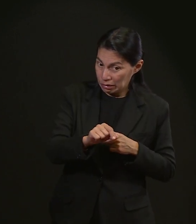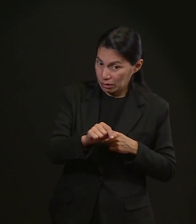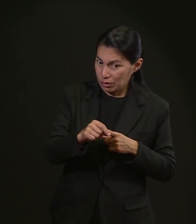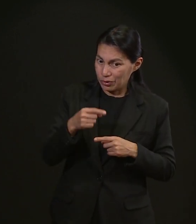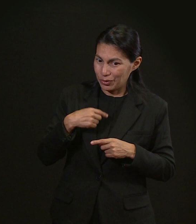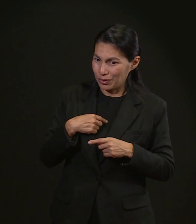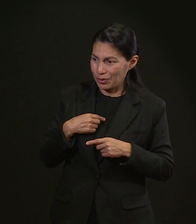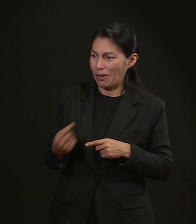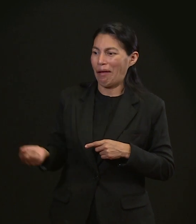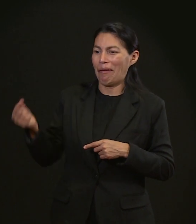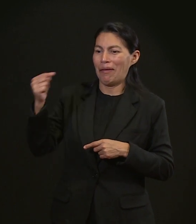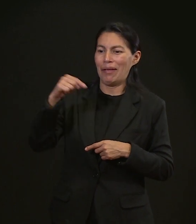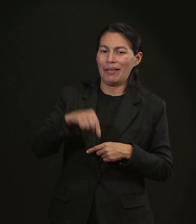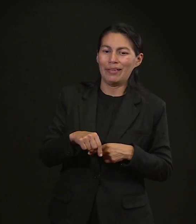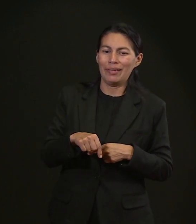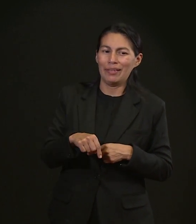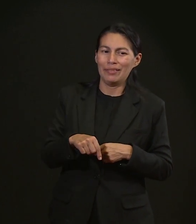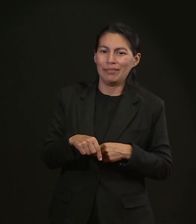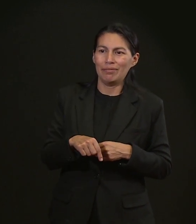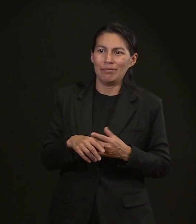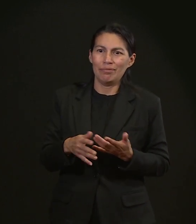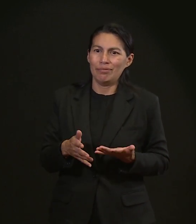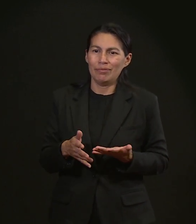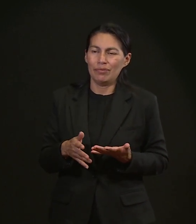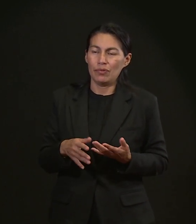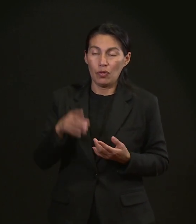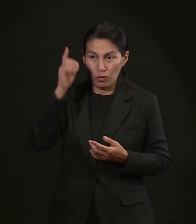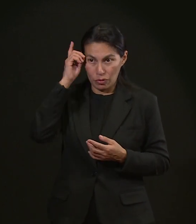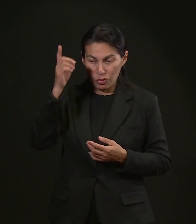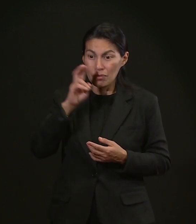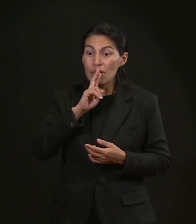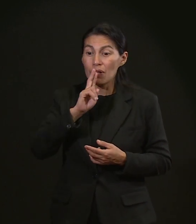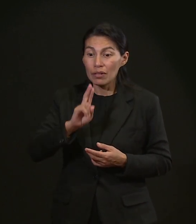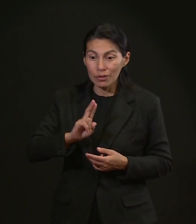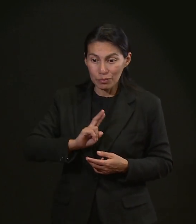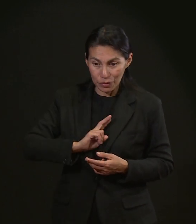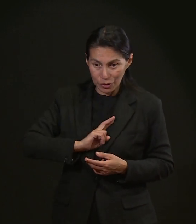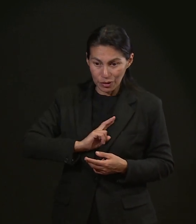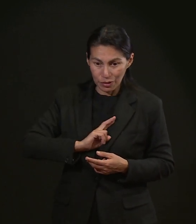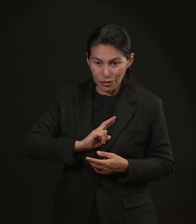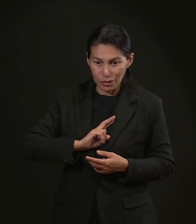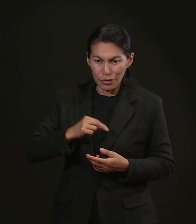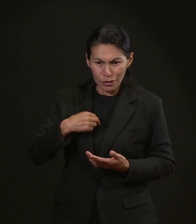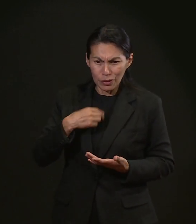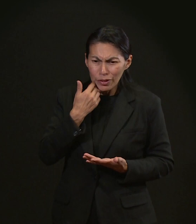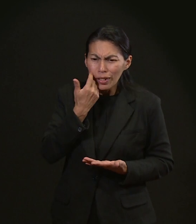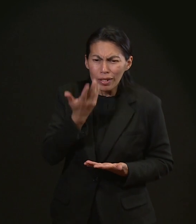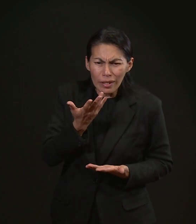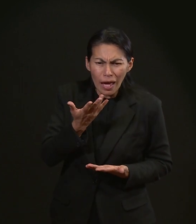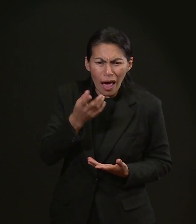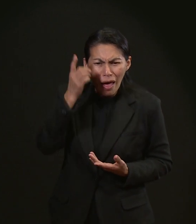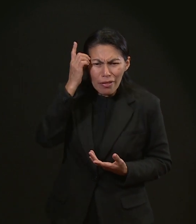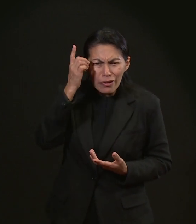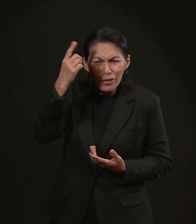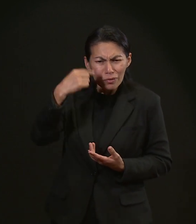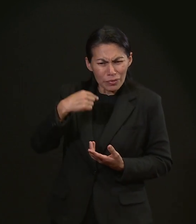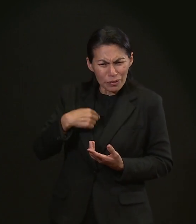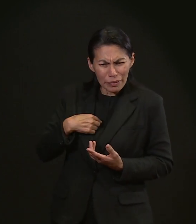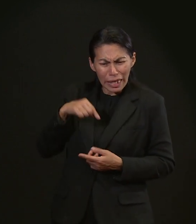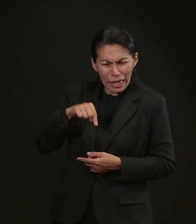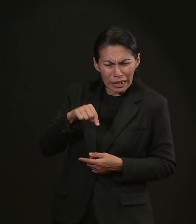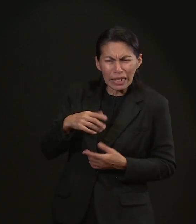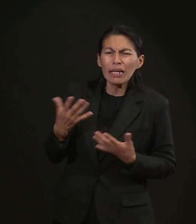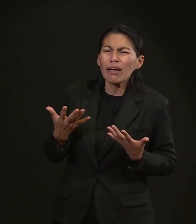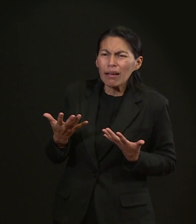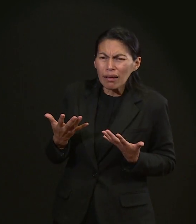porque no era nada más venirme a ver que no era ya una respuesta que ellos me había dado entonces yo quería saber que tenía dios